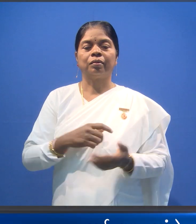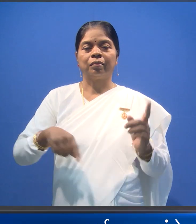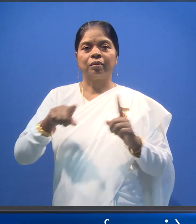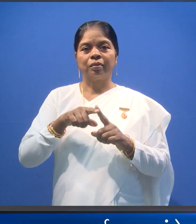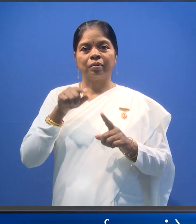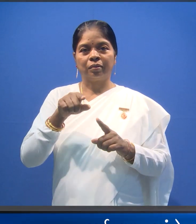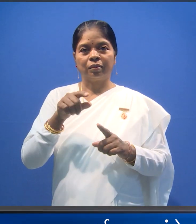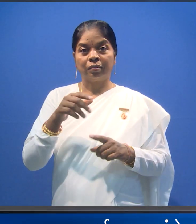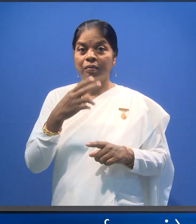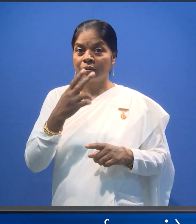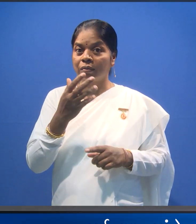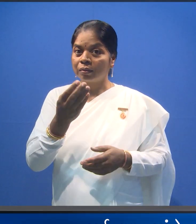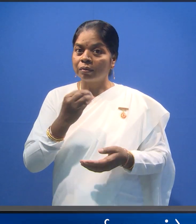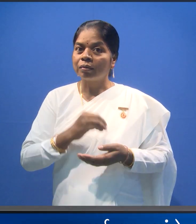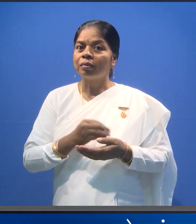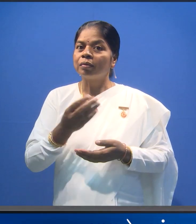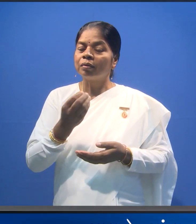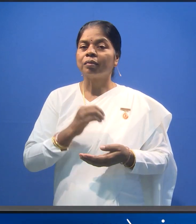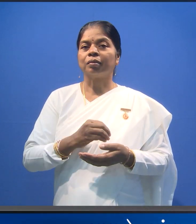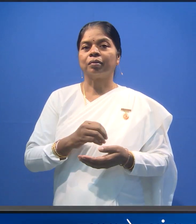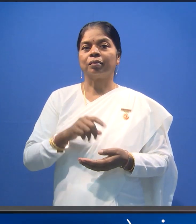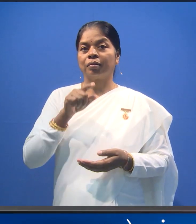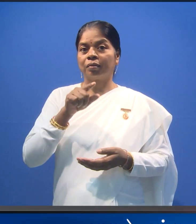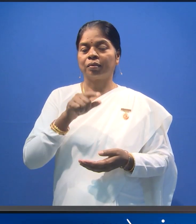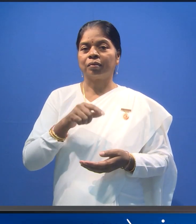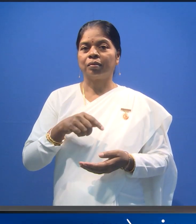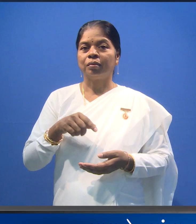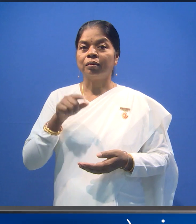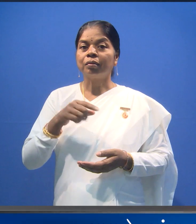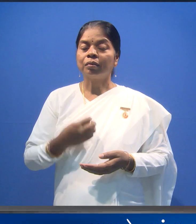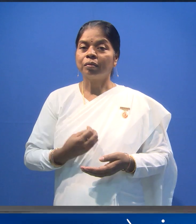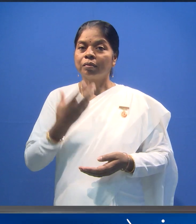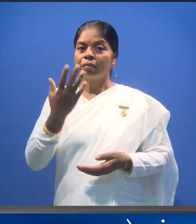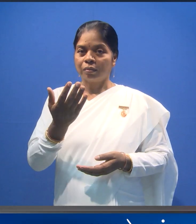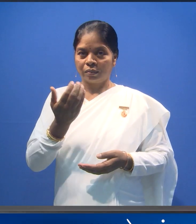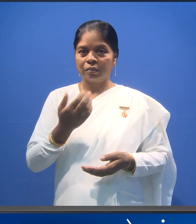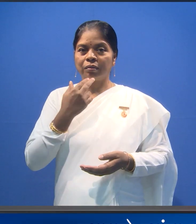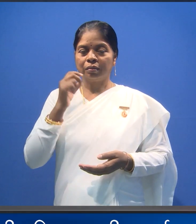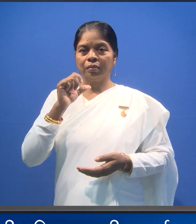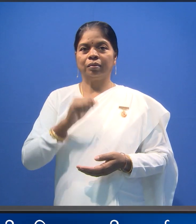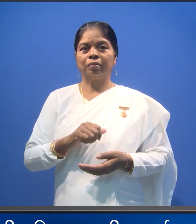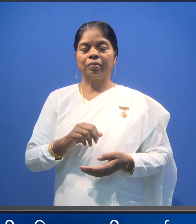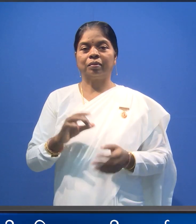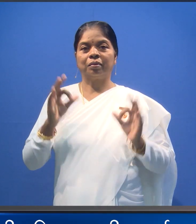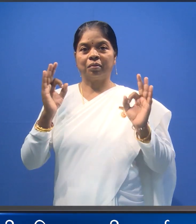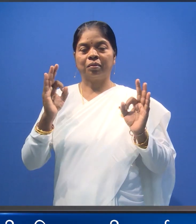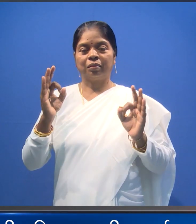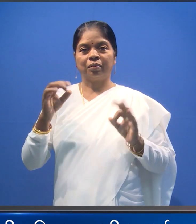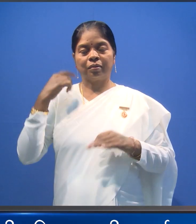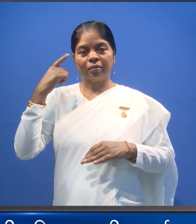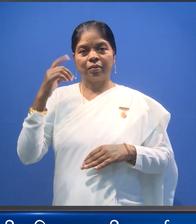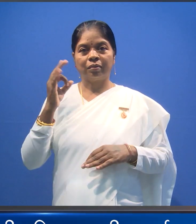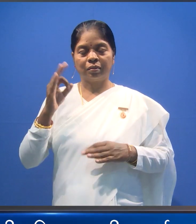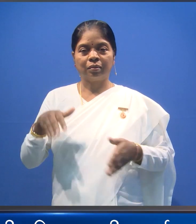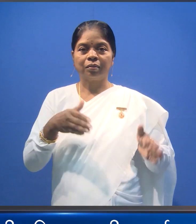सर्वजण त्यांचेच अनुकरण करतात, ज्यामुळे त्यांना सफलता प्राप्त होते. नवीन विचार, नवीन